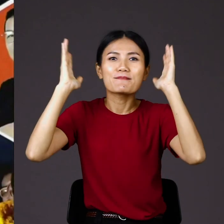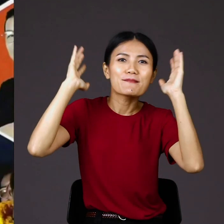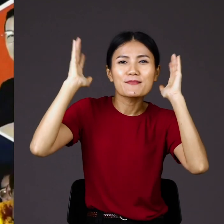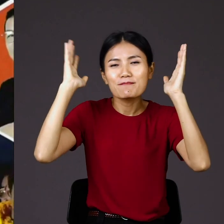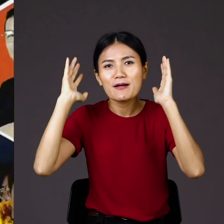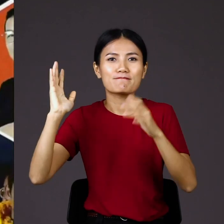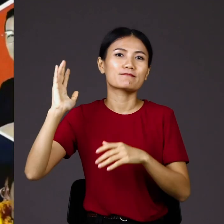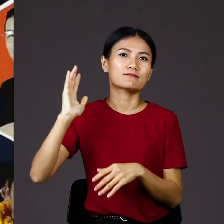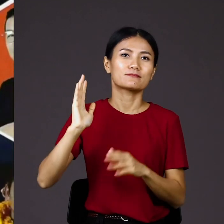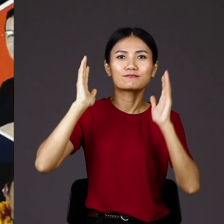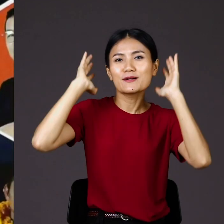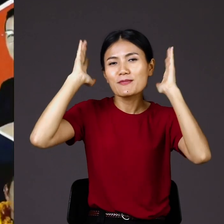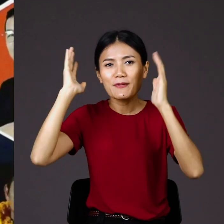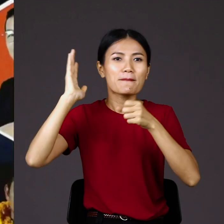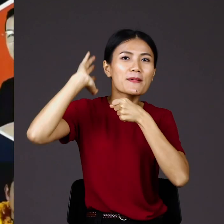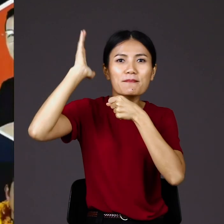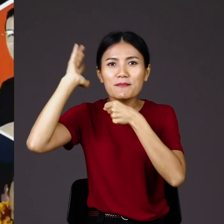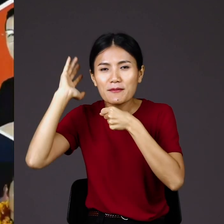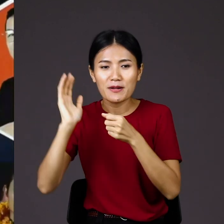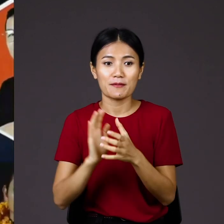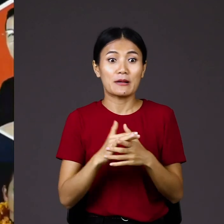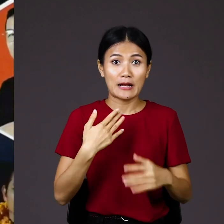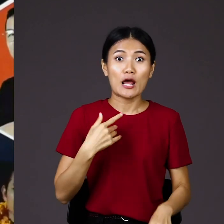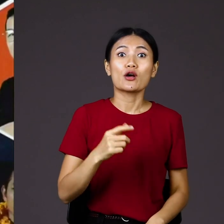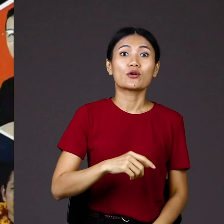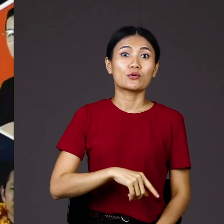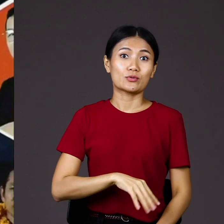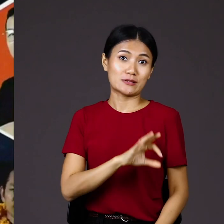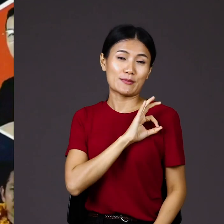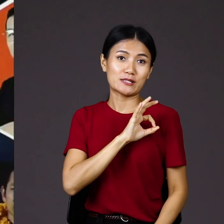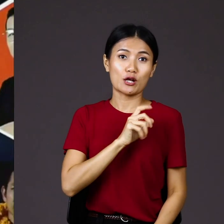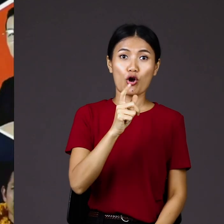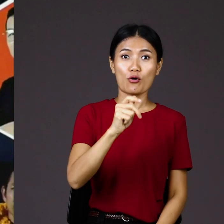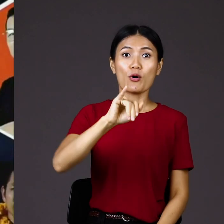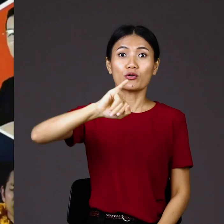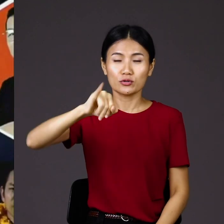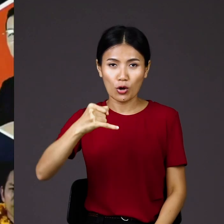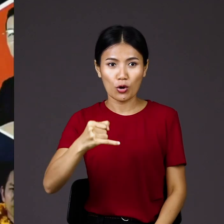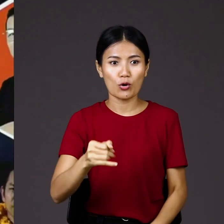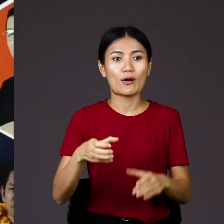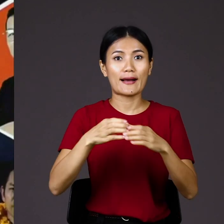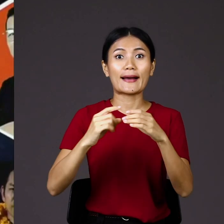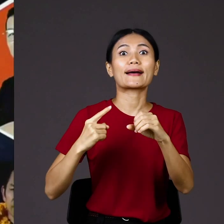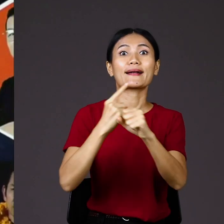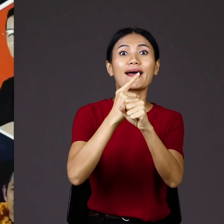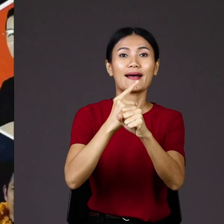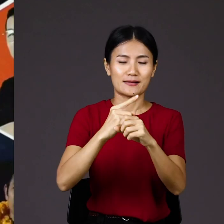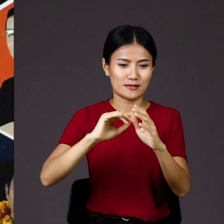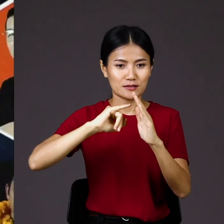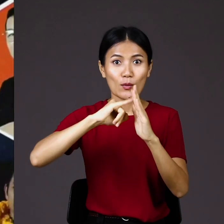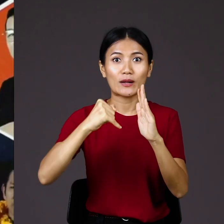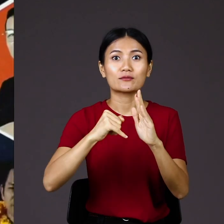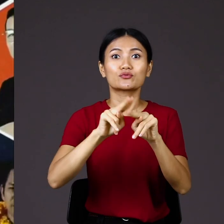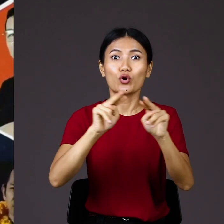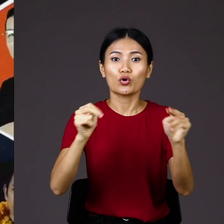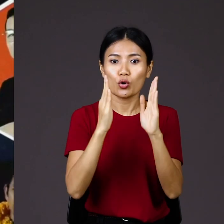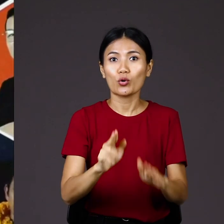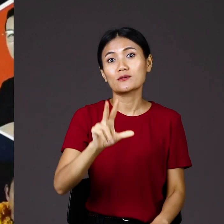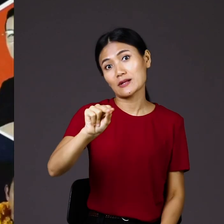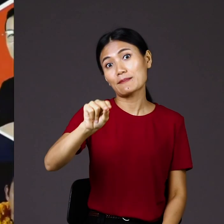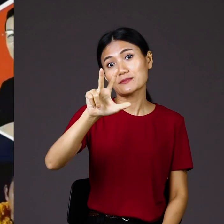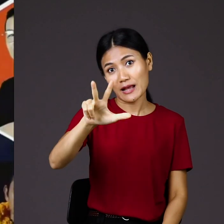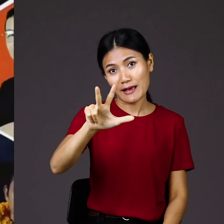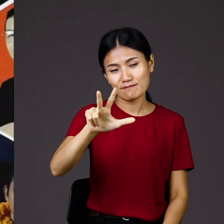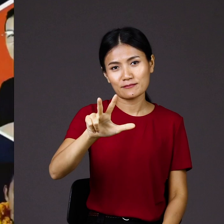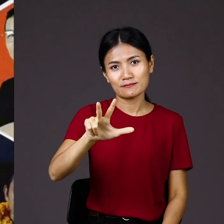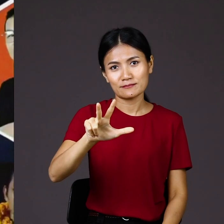และเป็นผู้ช่วยหาเสียงของผู้สมัครส.อบจ.ของคณะก้าวหน้าที่นนทบุรีทั้ง